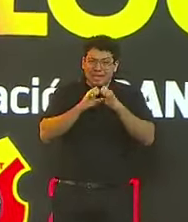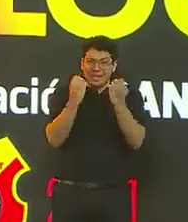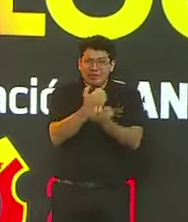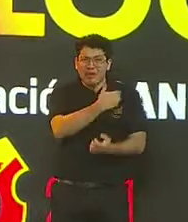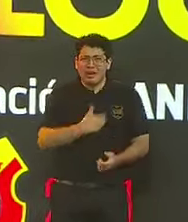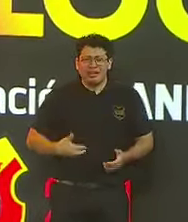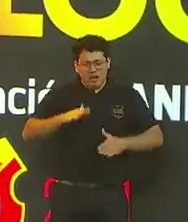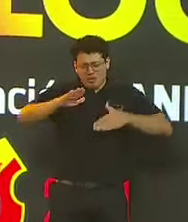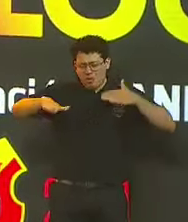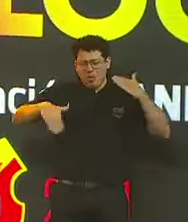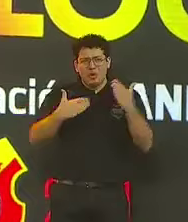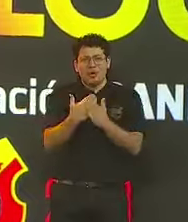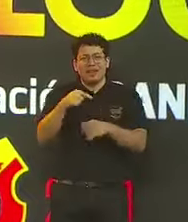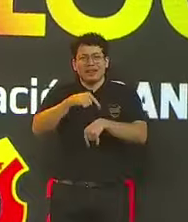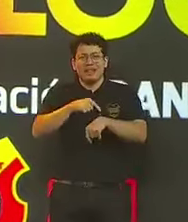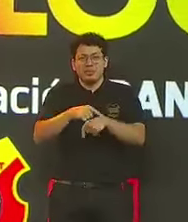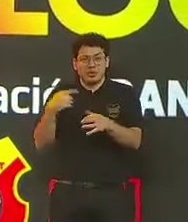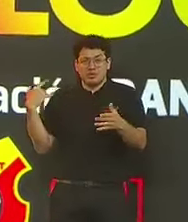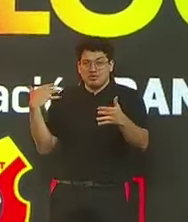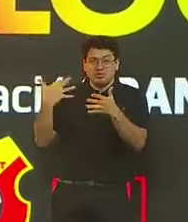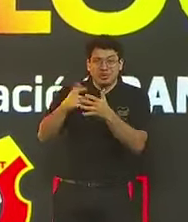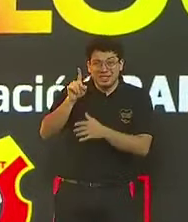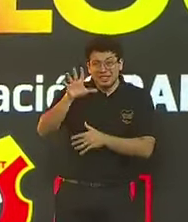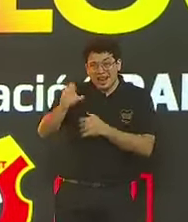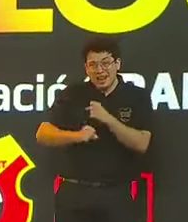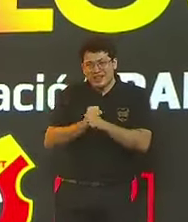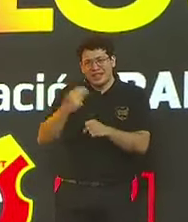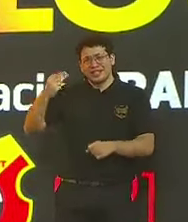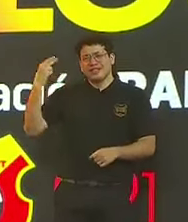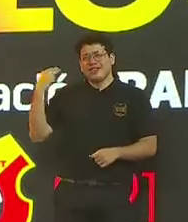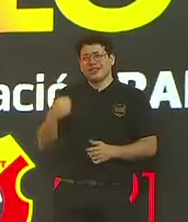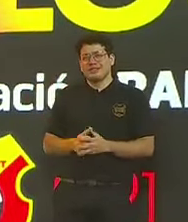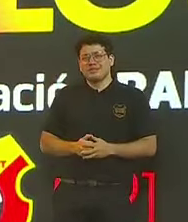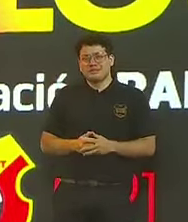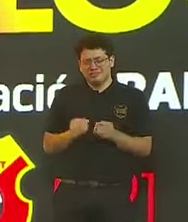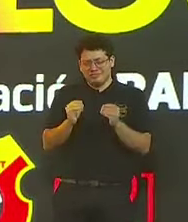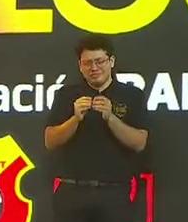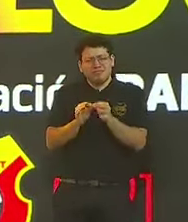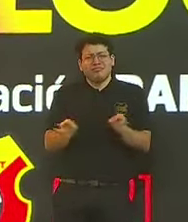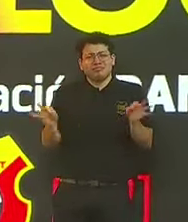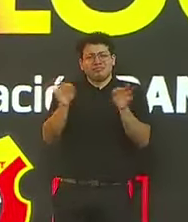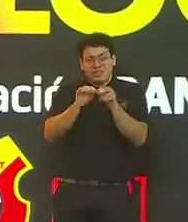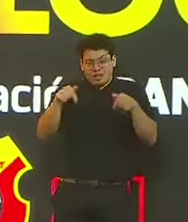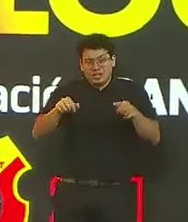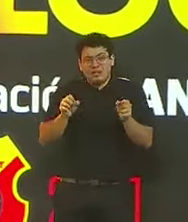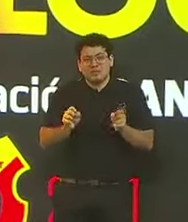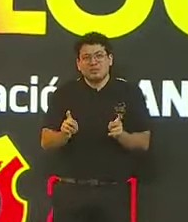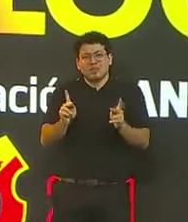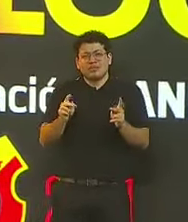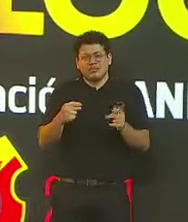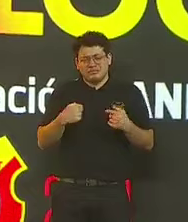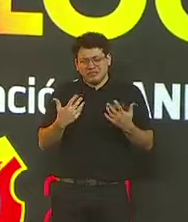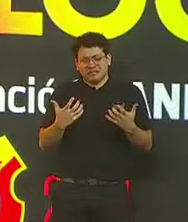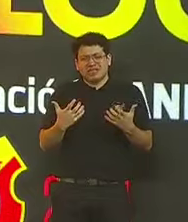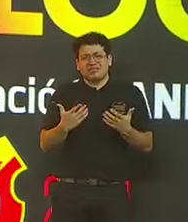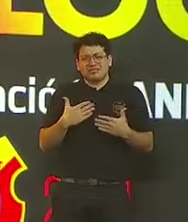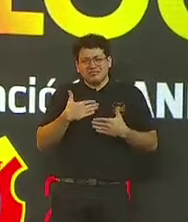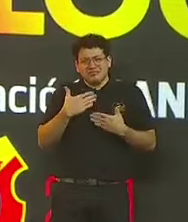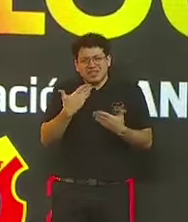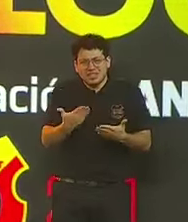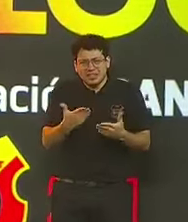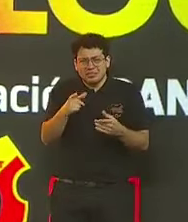todos los tiempos, en estos 100 años de historia. Particularmente en esta oportunidad queremos agradecer a la gente del Depósito San